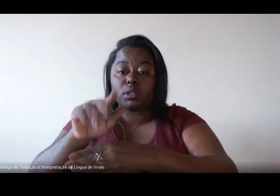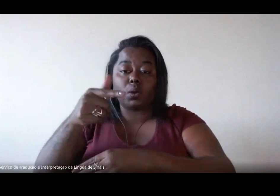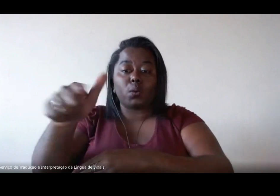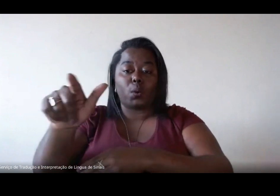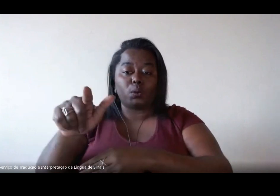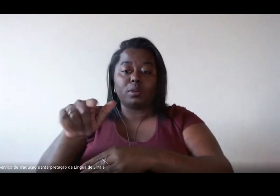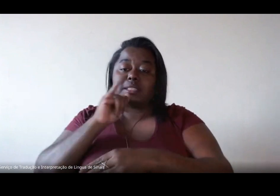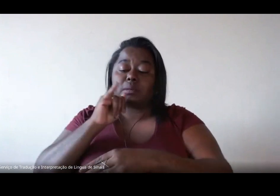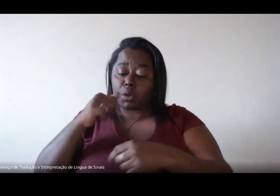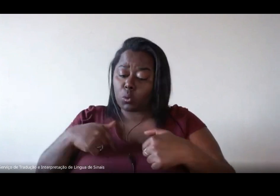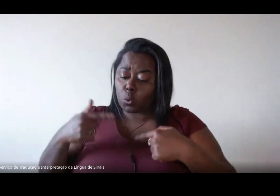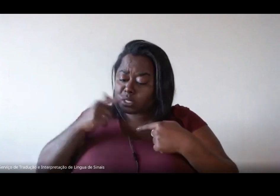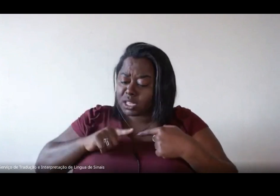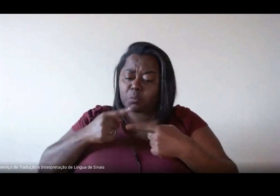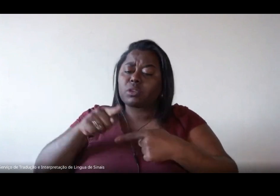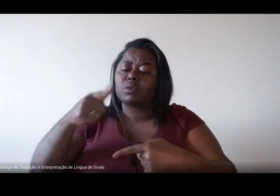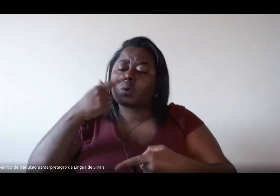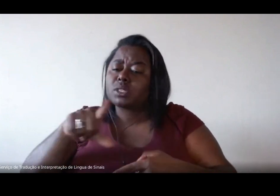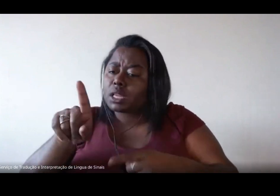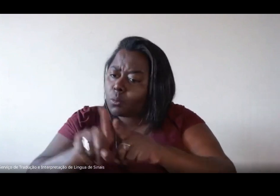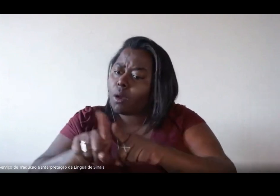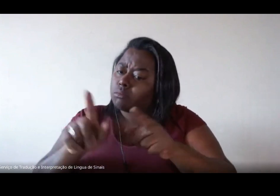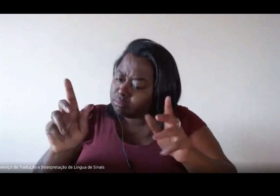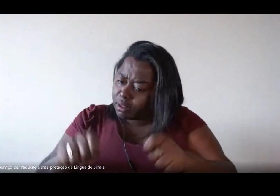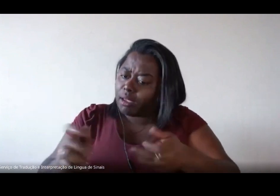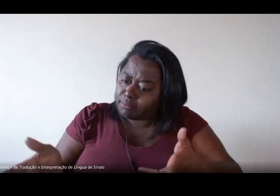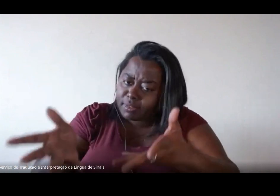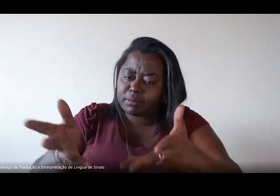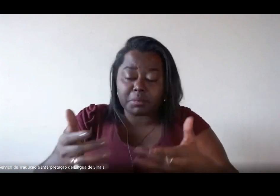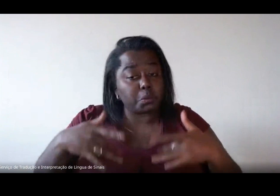pode conseguir? Né? Não sei, eu respondi, Baronas.